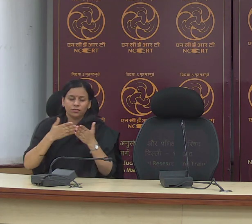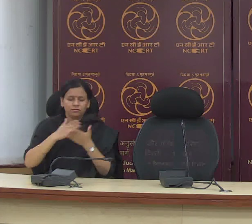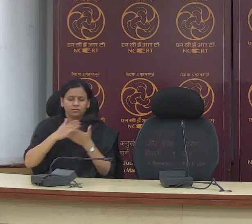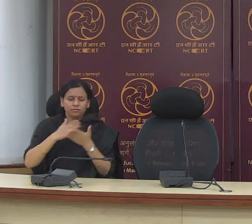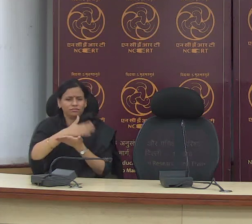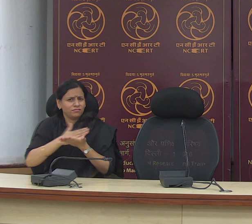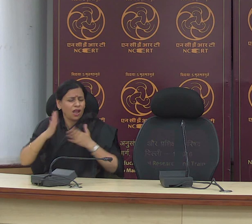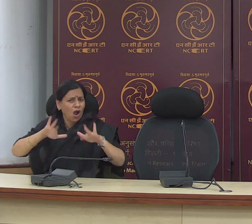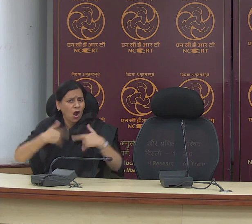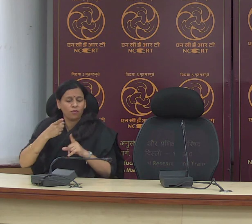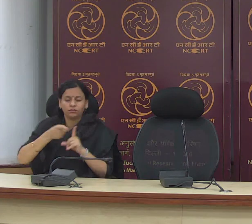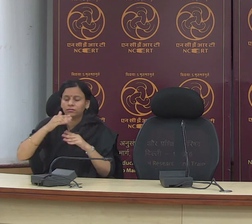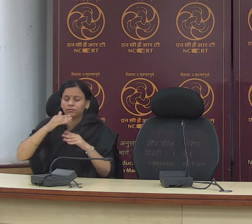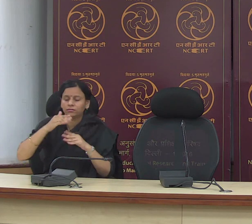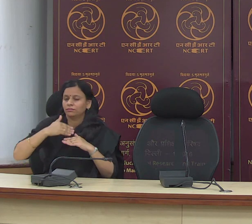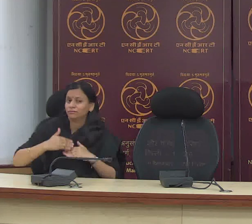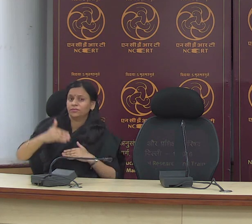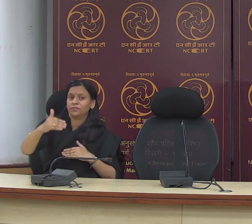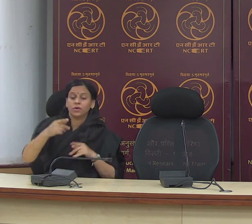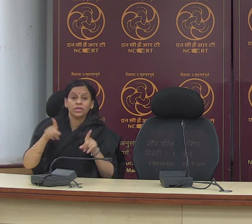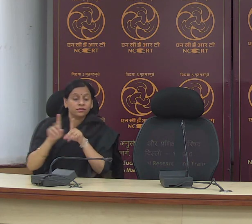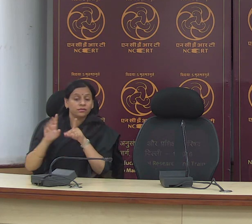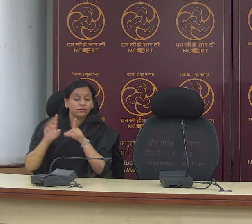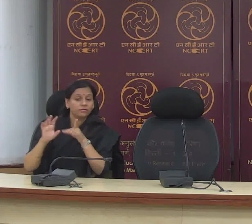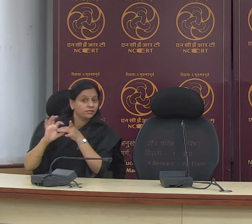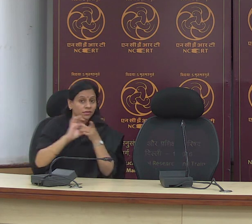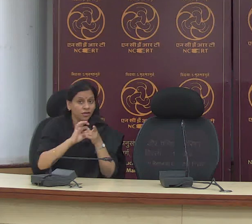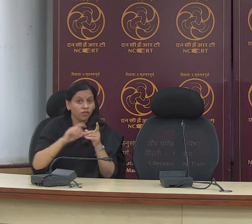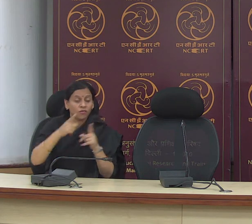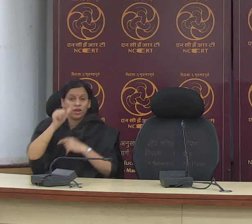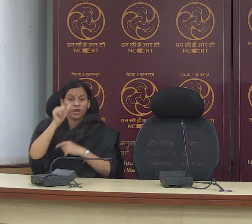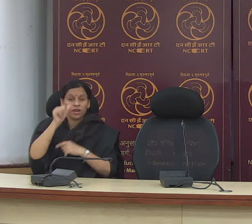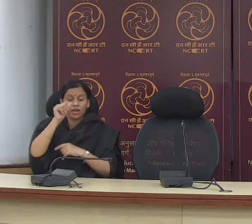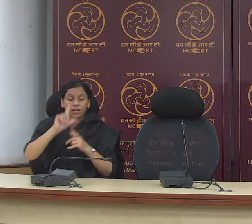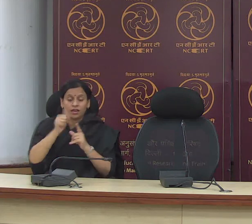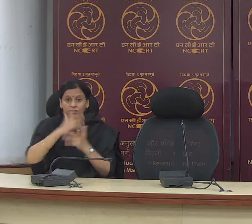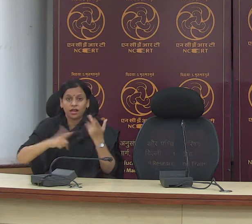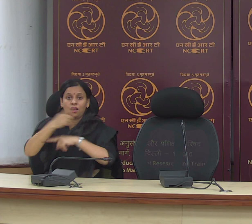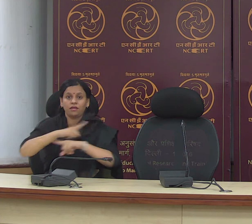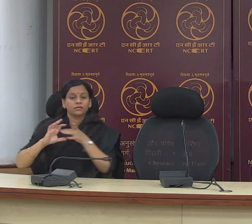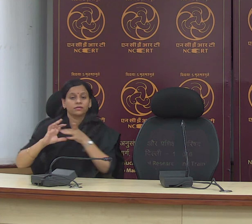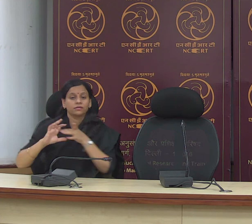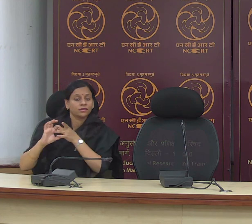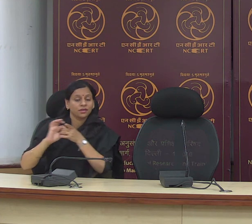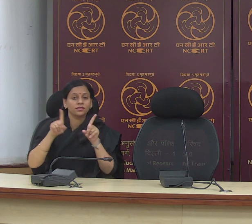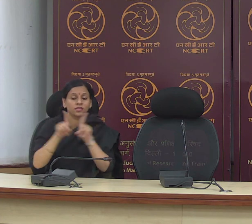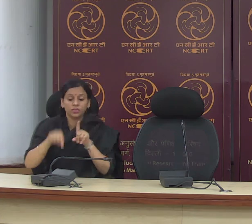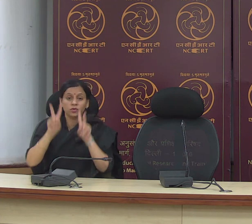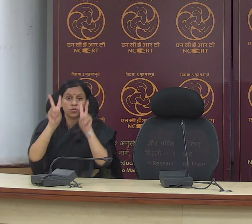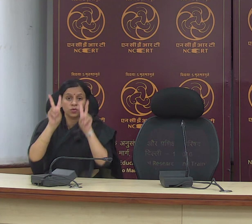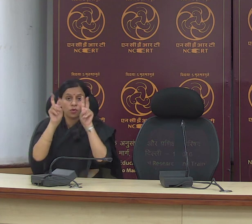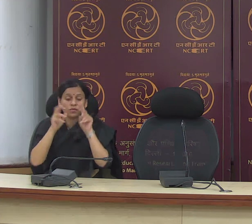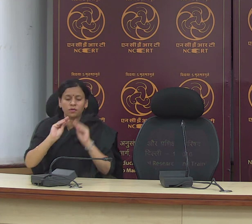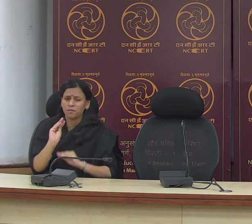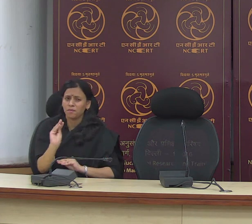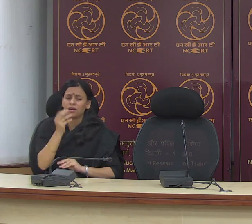कि हम बहुत साल आगे पहुँच गए। यही बात हमें आज इस इंडियन साइन लैंग्वेज के माध्यम से भी करनी है, और इस विषय को और बेहतर